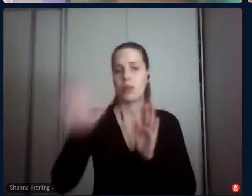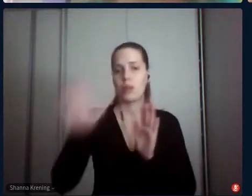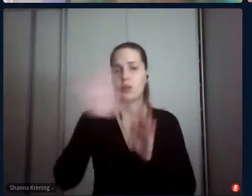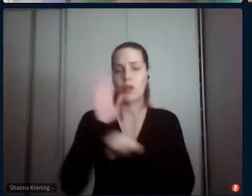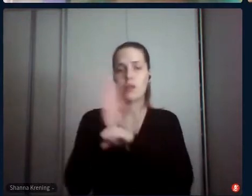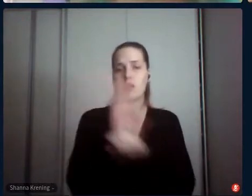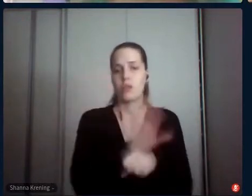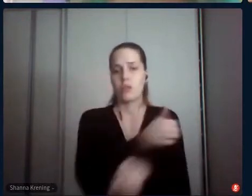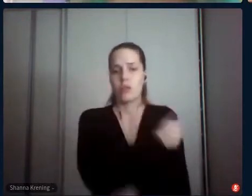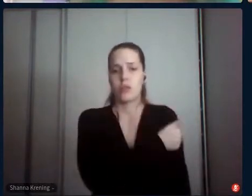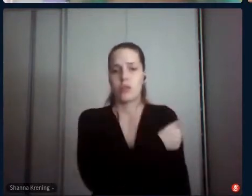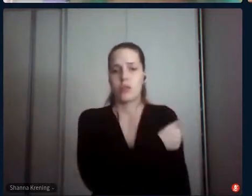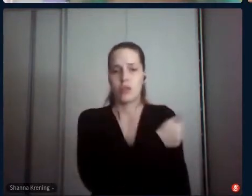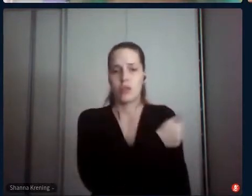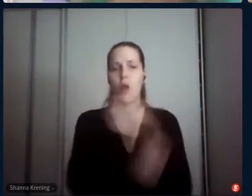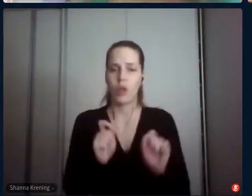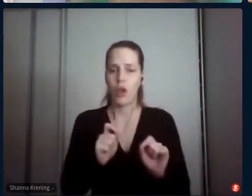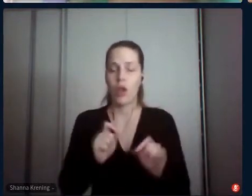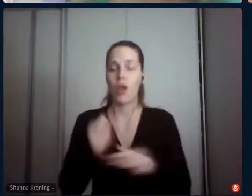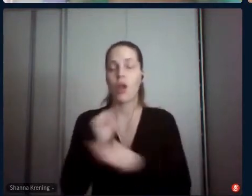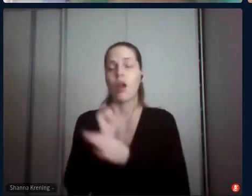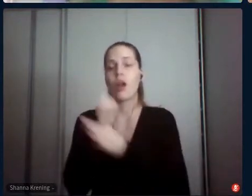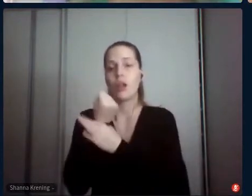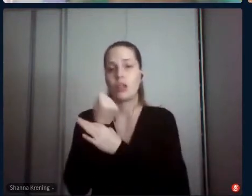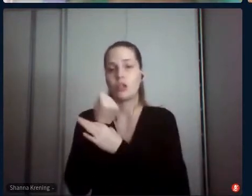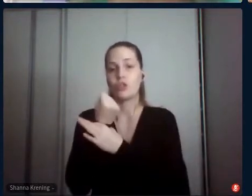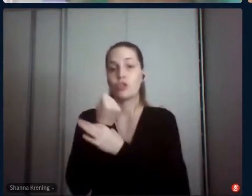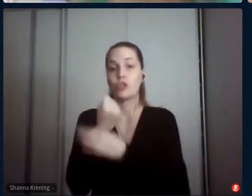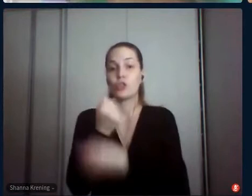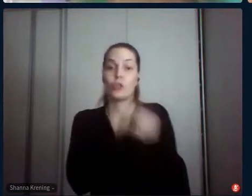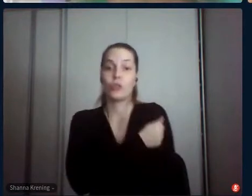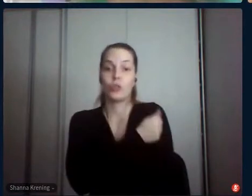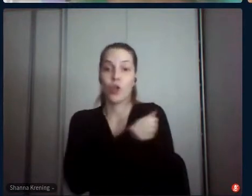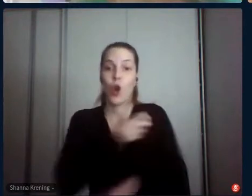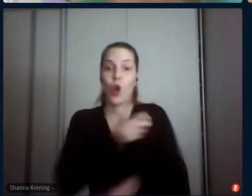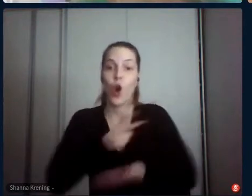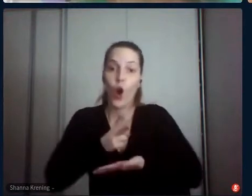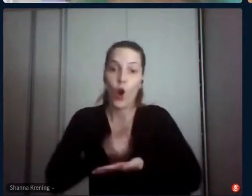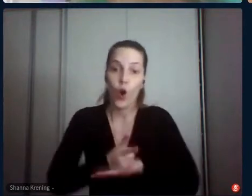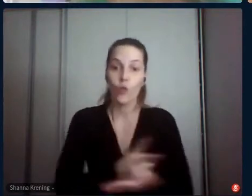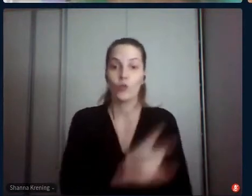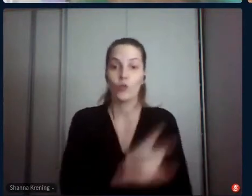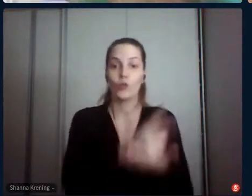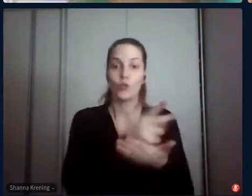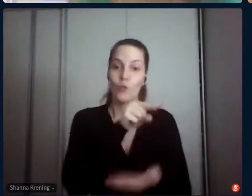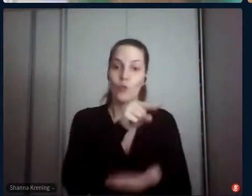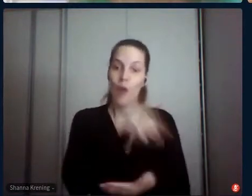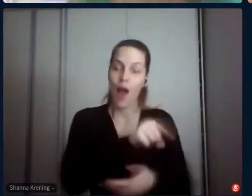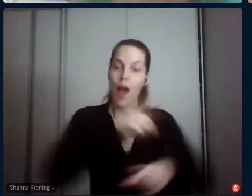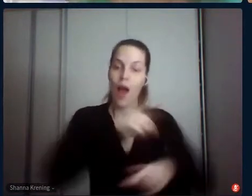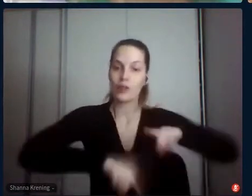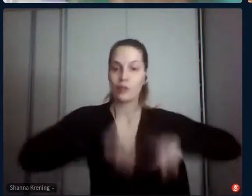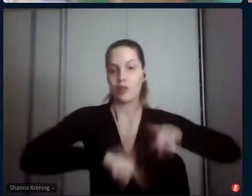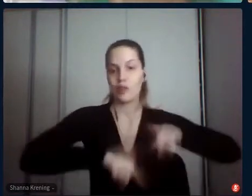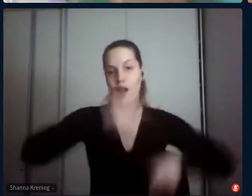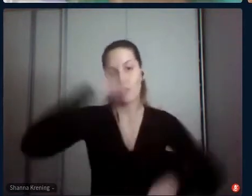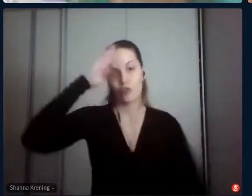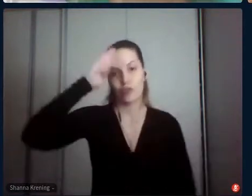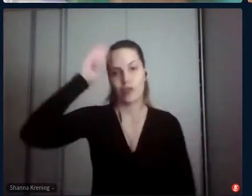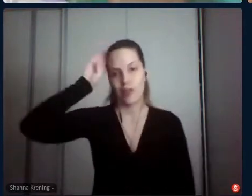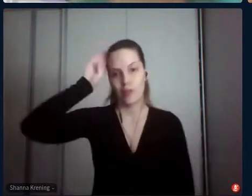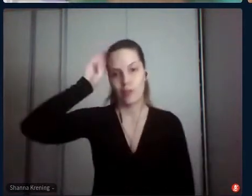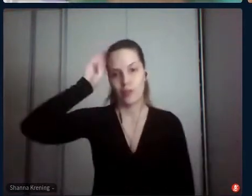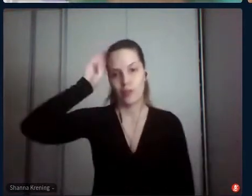garantir a permanência do estudante nas atividades acadêmicas, é garantir que o estudante consiga,